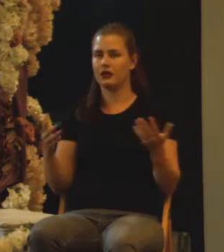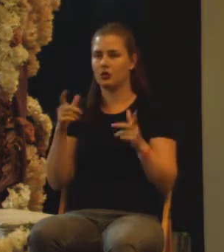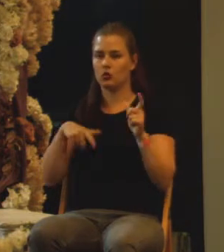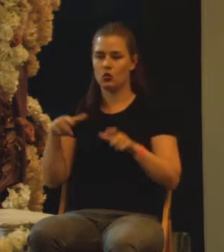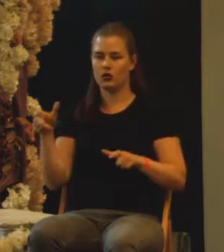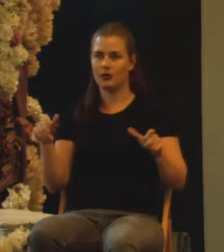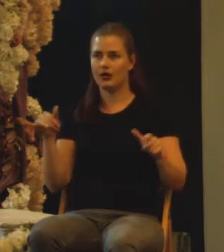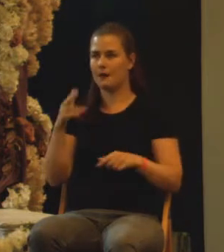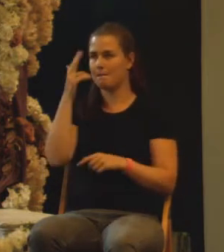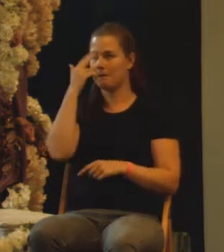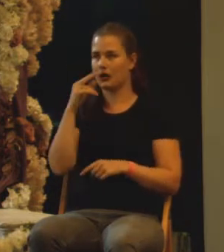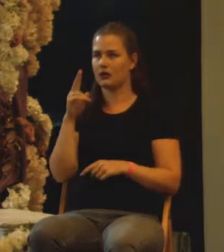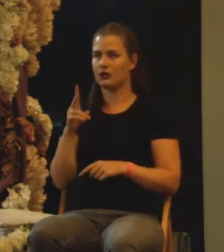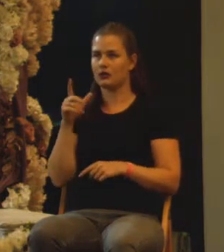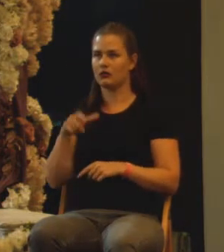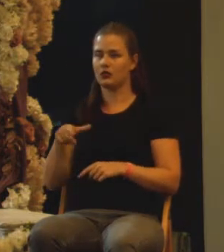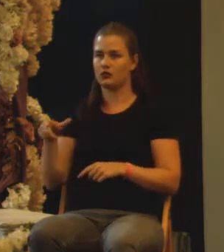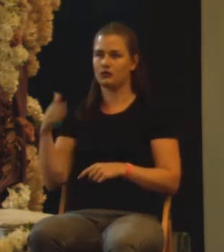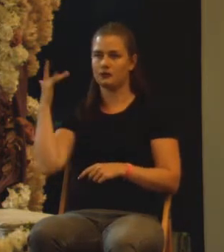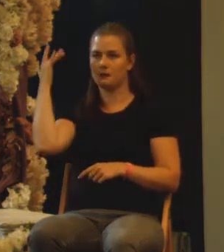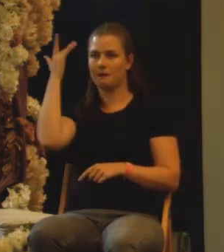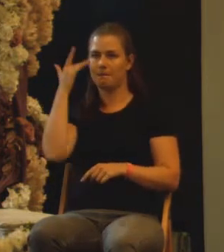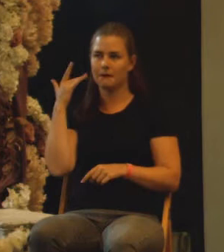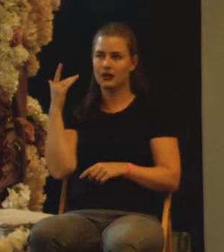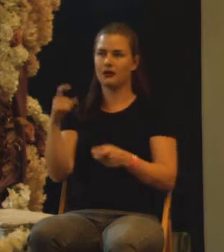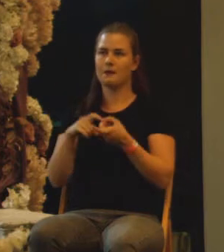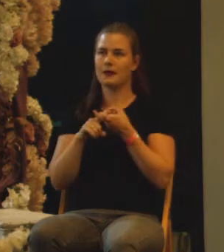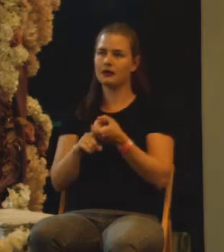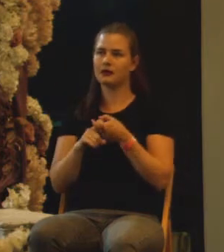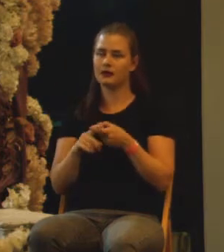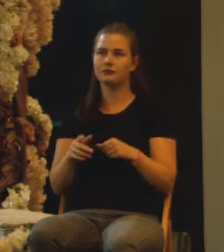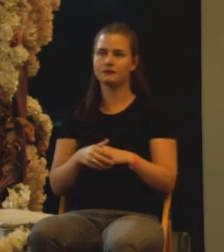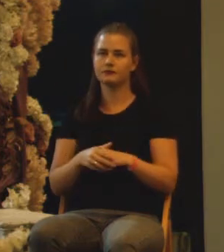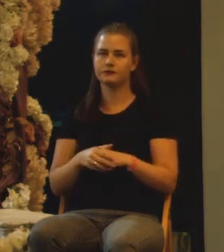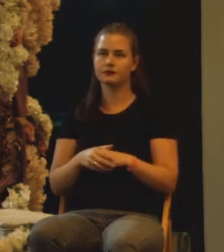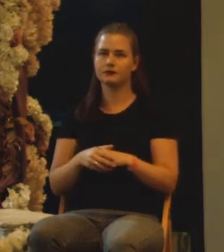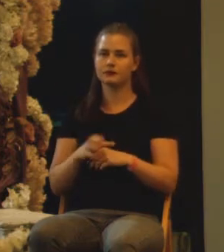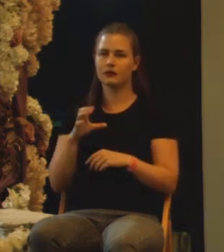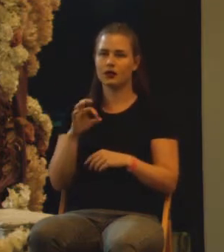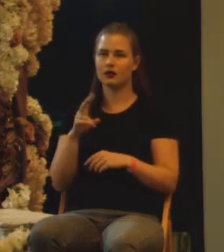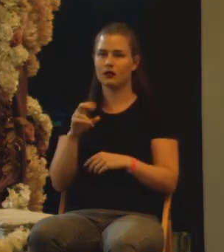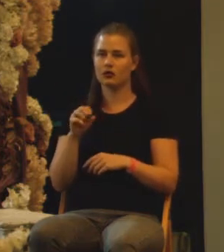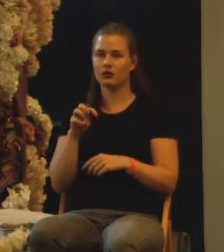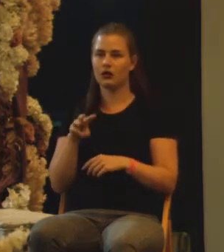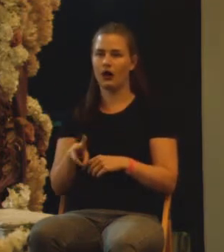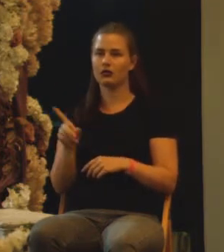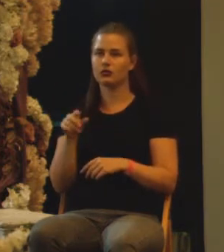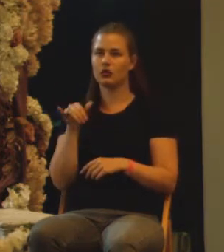людьми и привыкать к их мыслям, бактериям, сокам, что там еще есть у